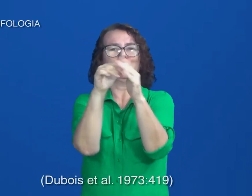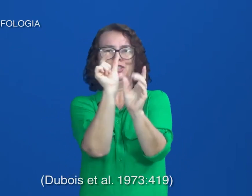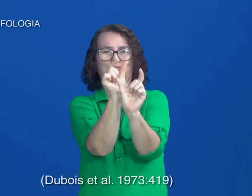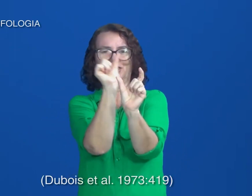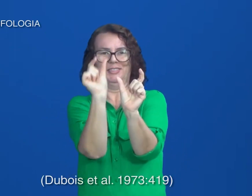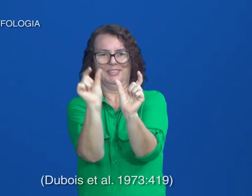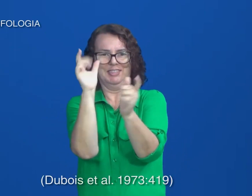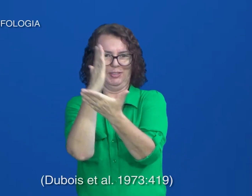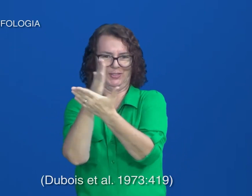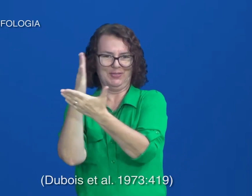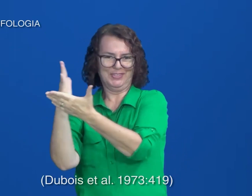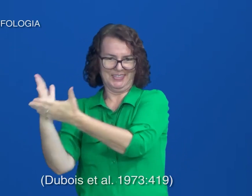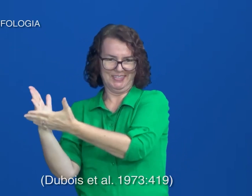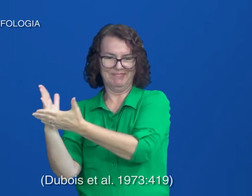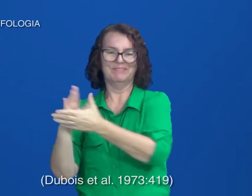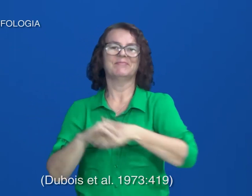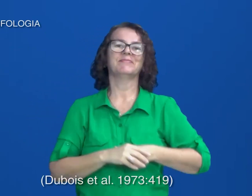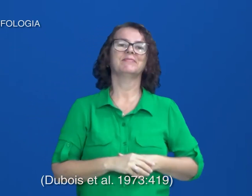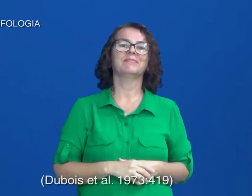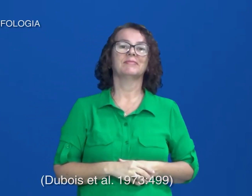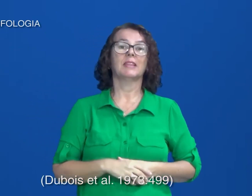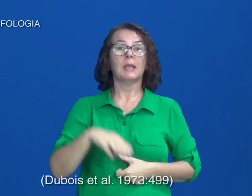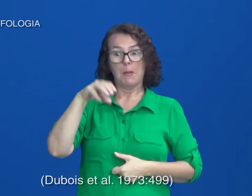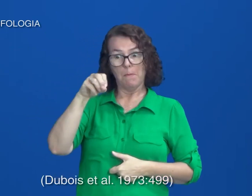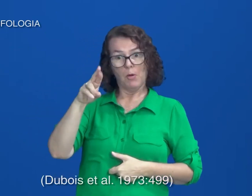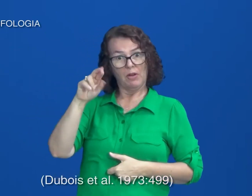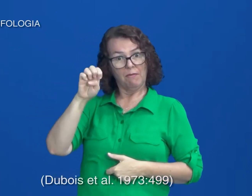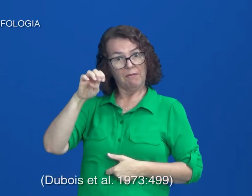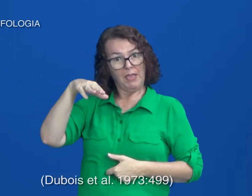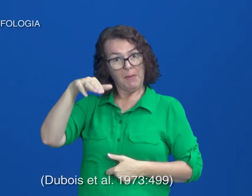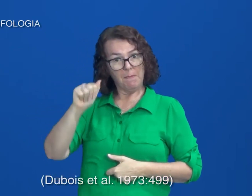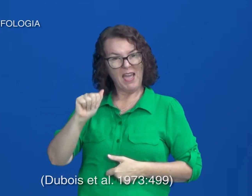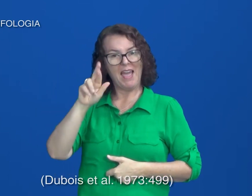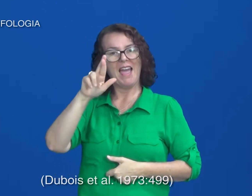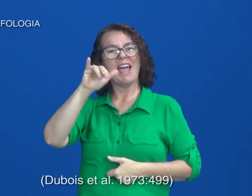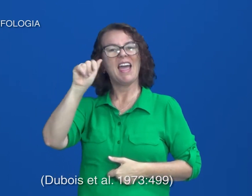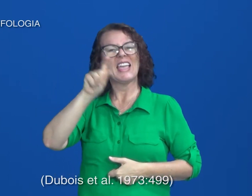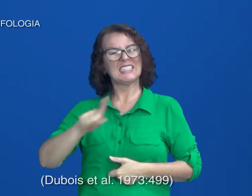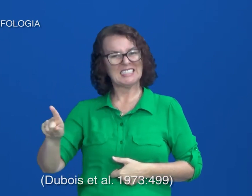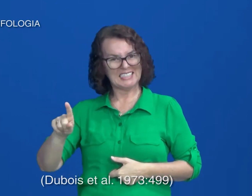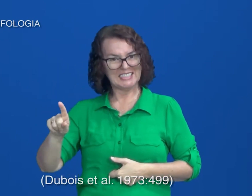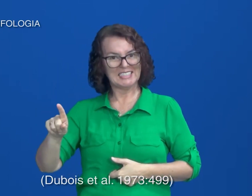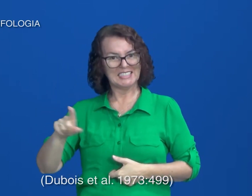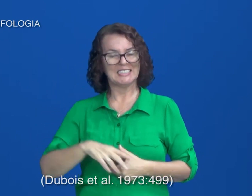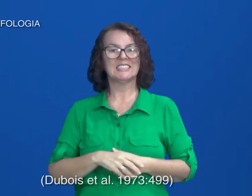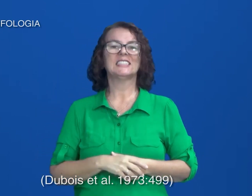É essa parte. A palavra é composta de vários morfemas. O morfema raiz